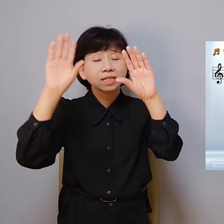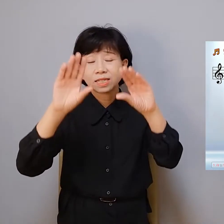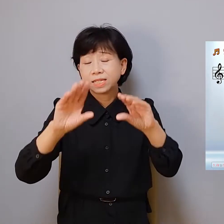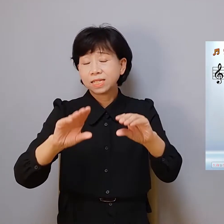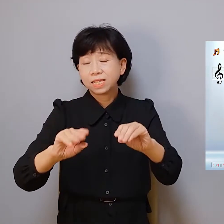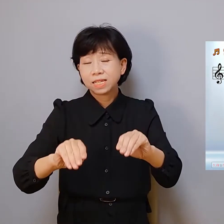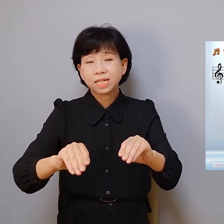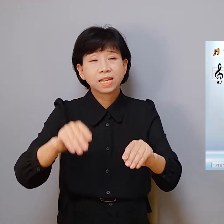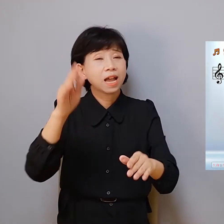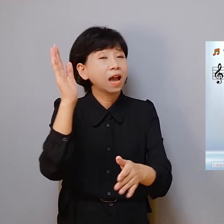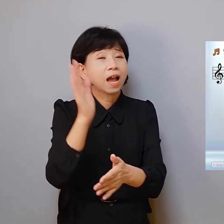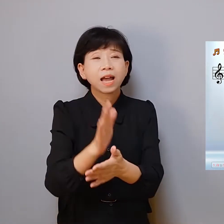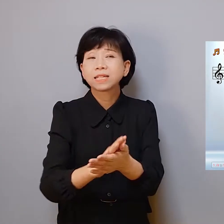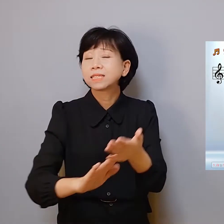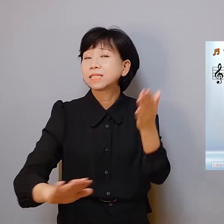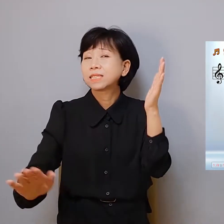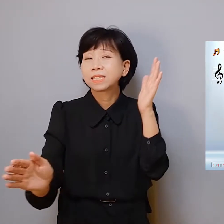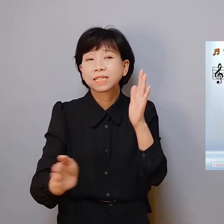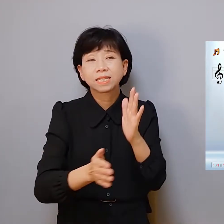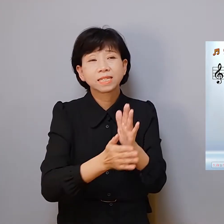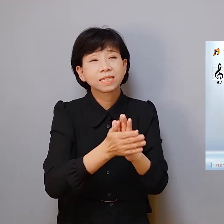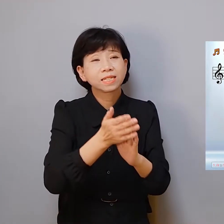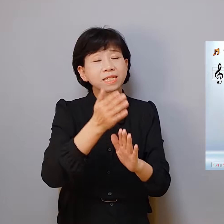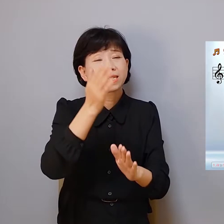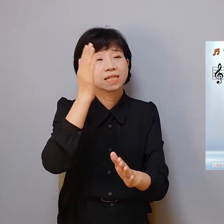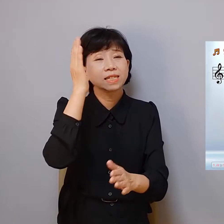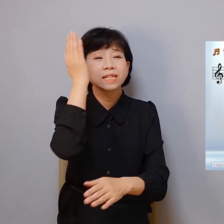노래가 꺼지지 않으니